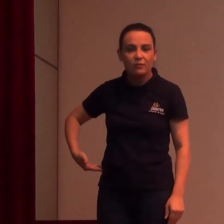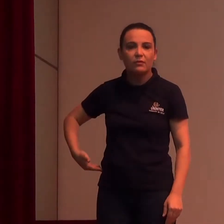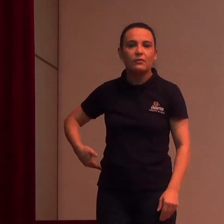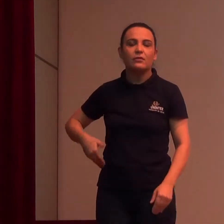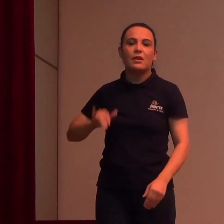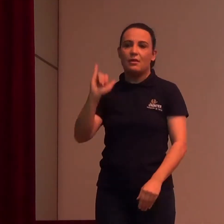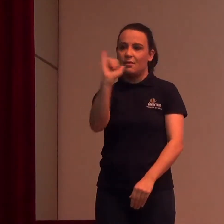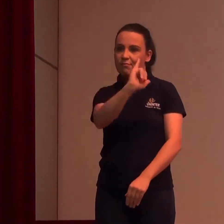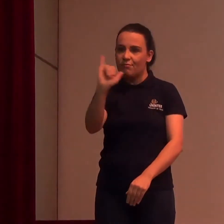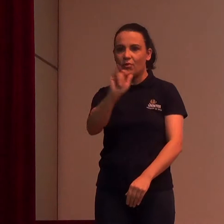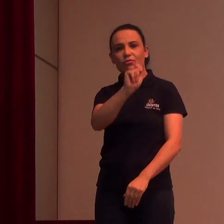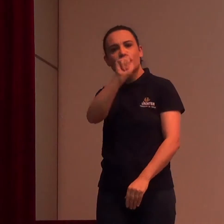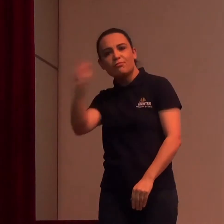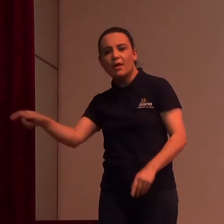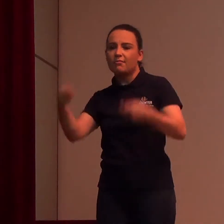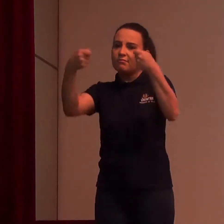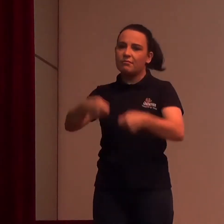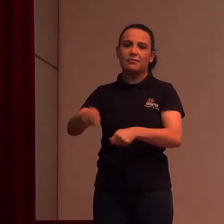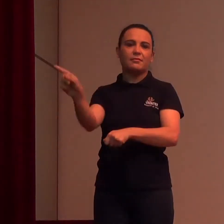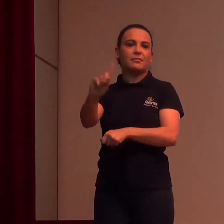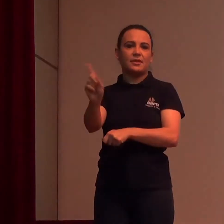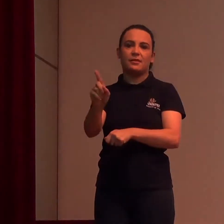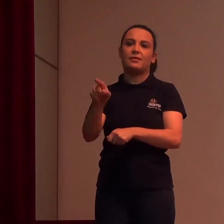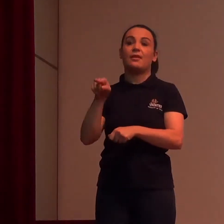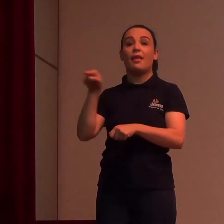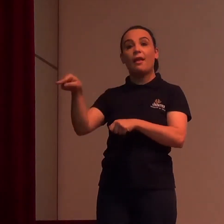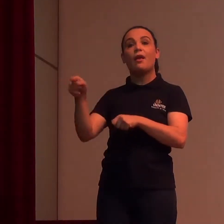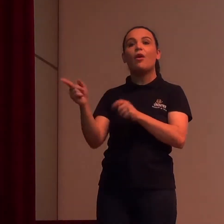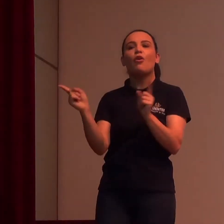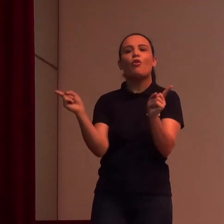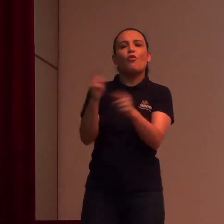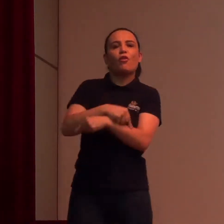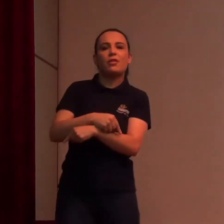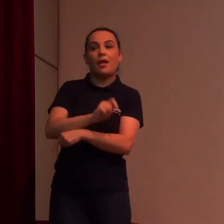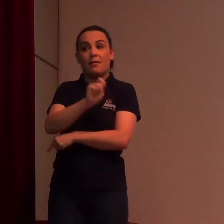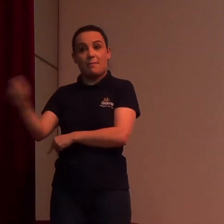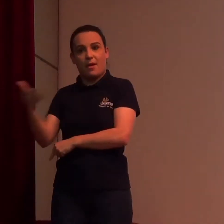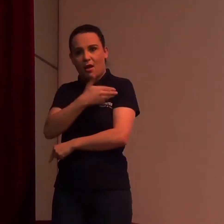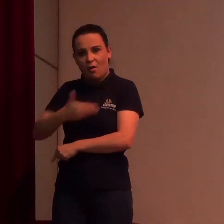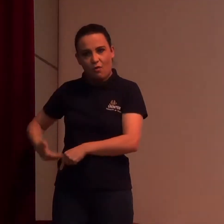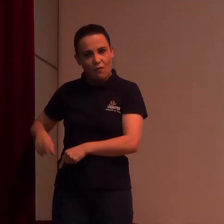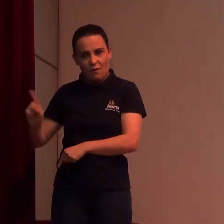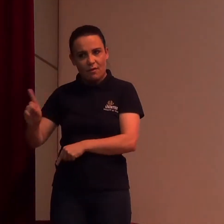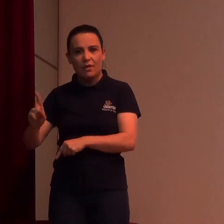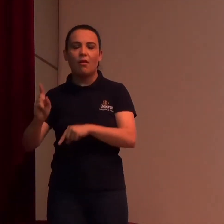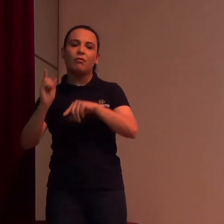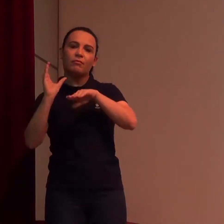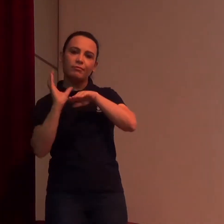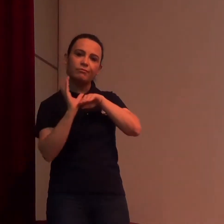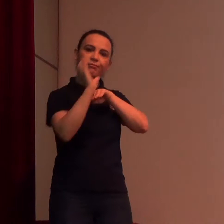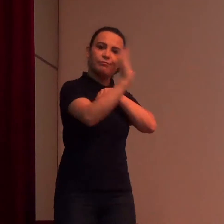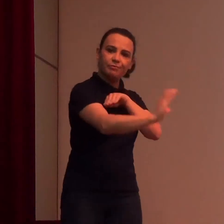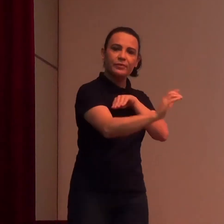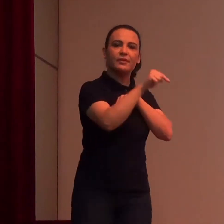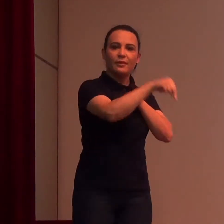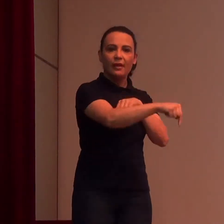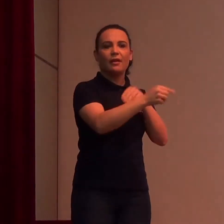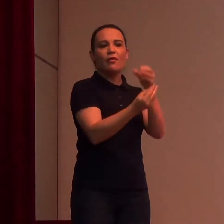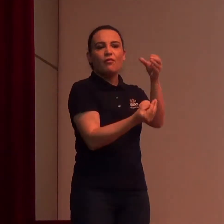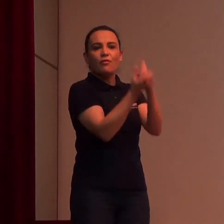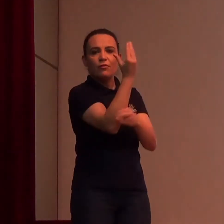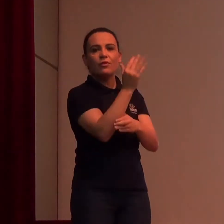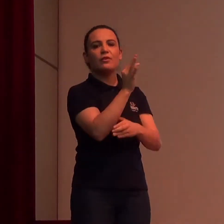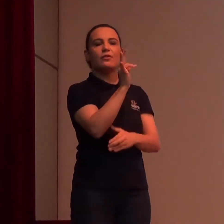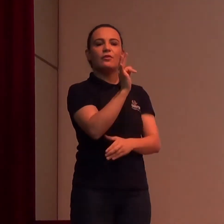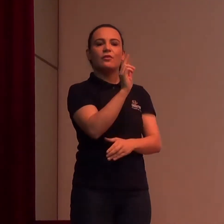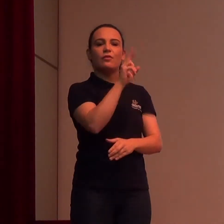de qualquer outro lugar, e fazer esse investimento. E aí pode aportar esse valor. E aí é assim que a gente